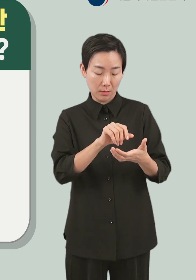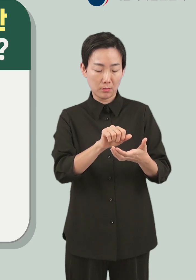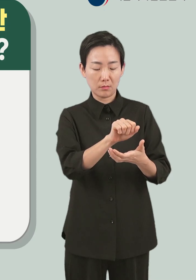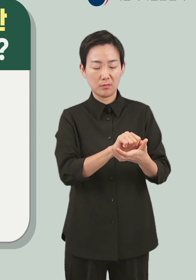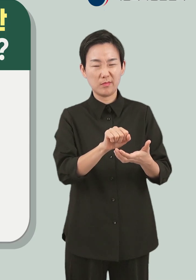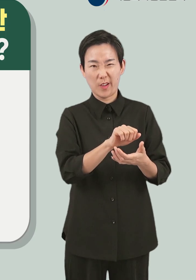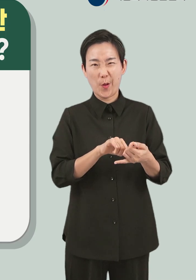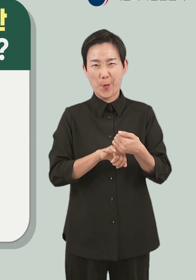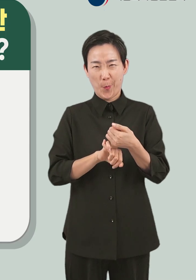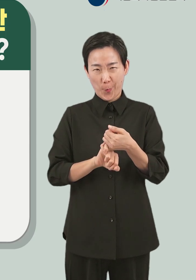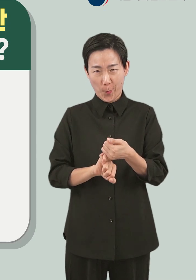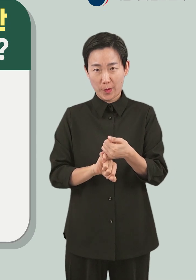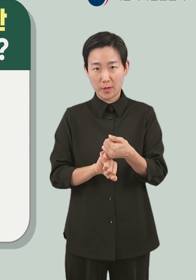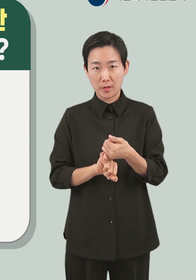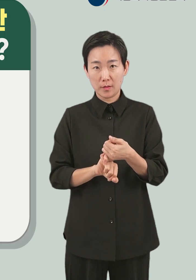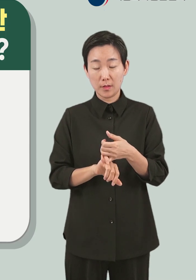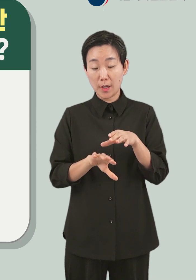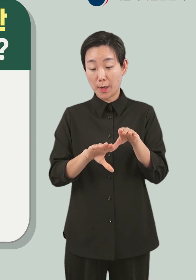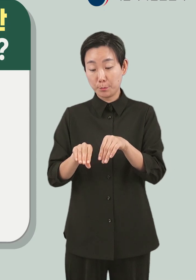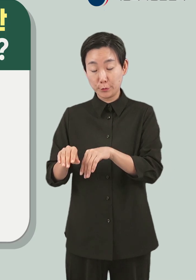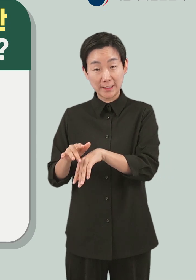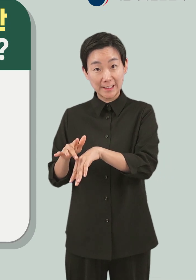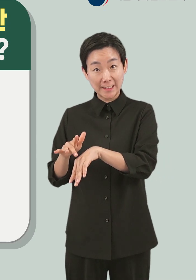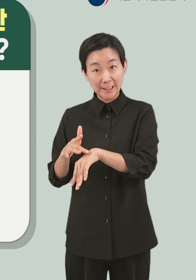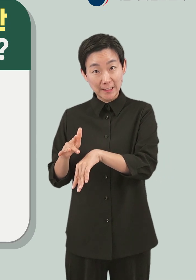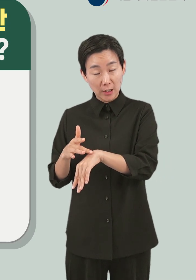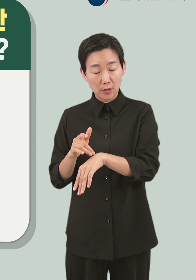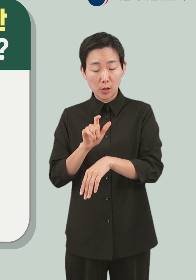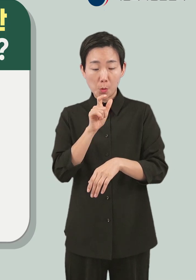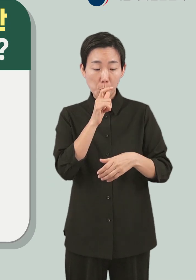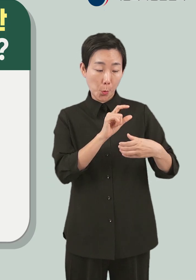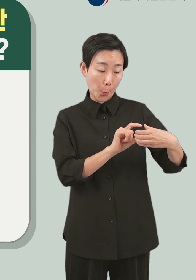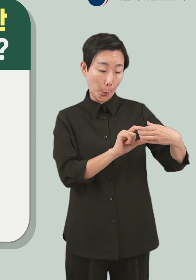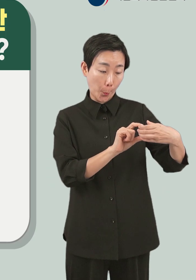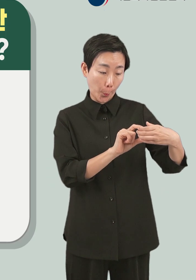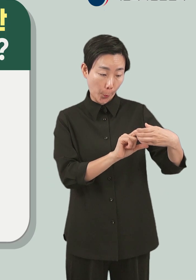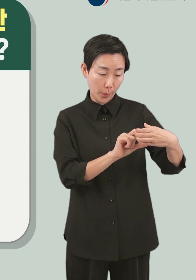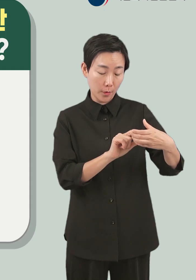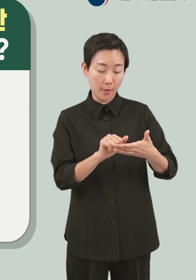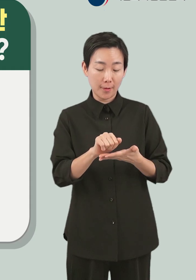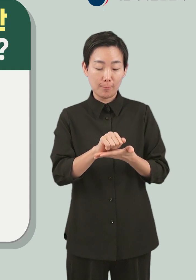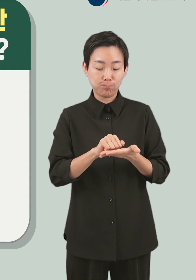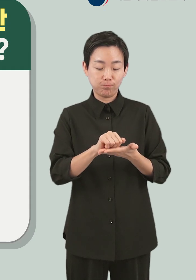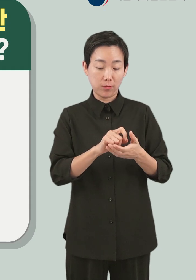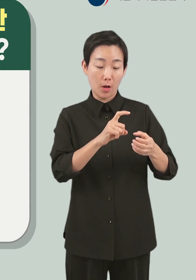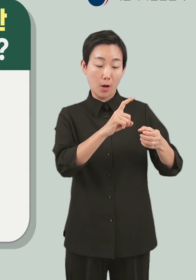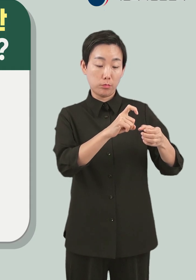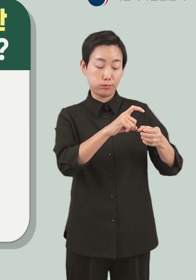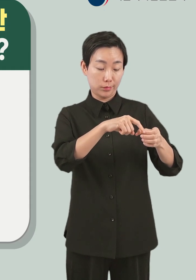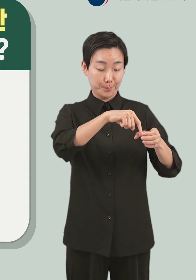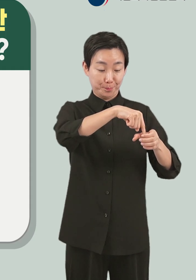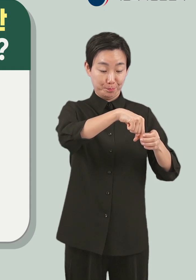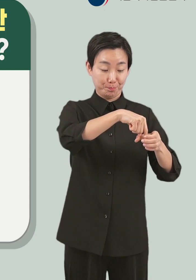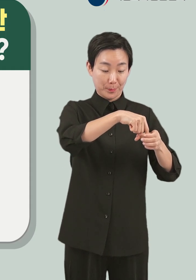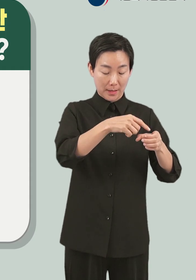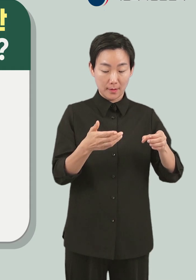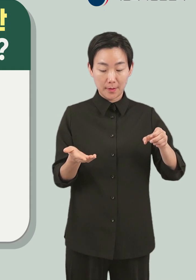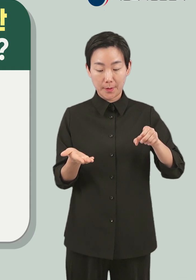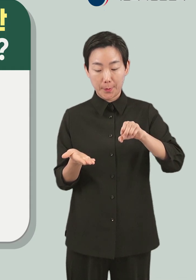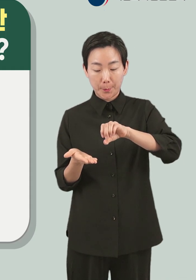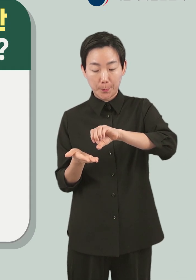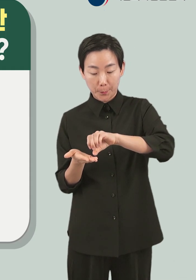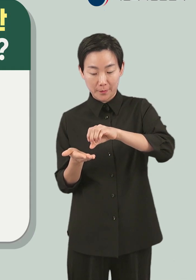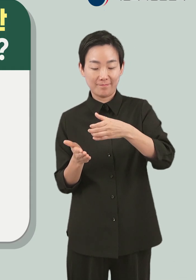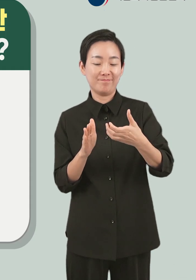끈 상태에서 진행합니다. 부드러운 천에 물과 희석한 부드러운 액상 주방 세제를 묻혀 기기 표면을